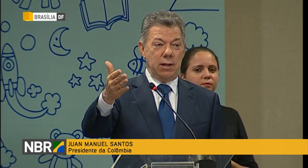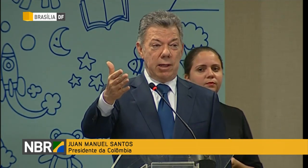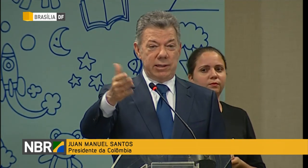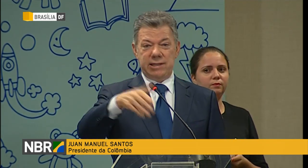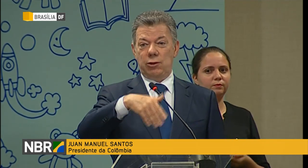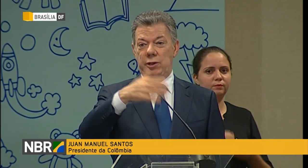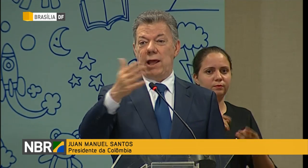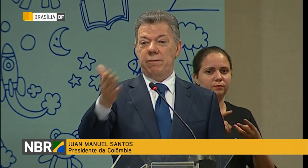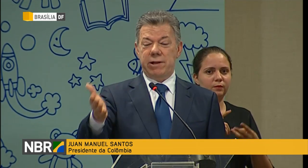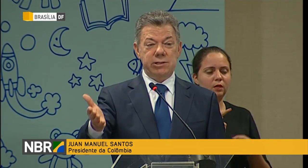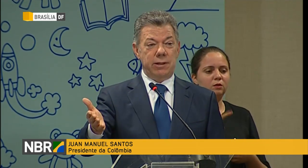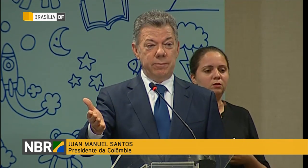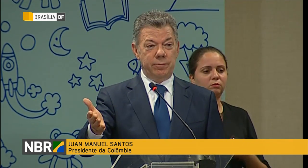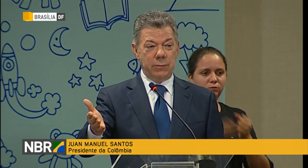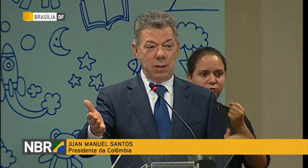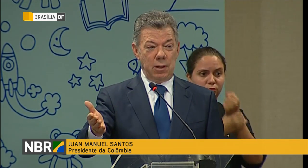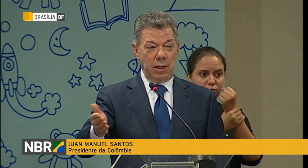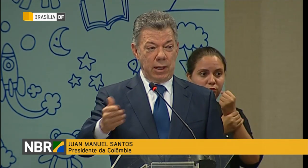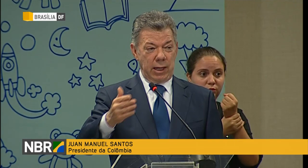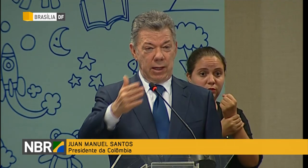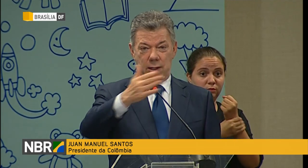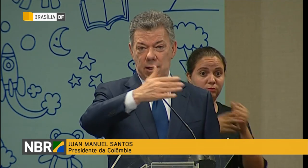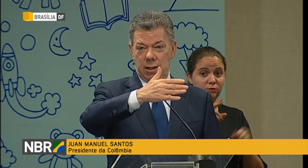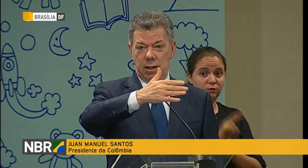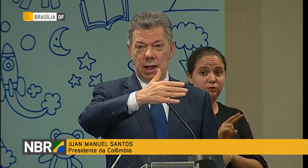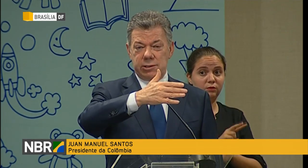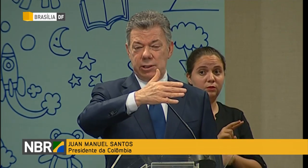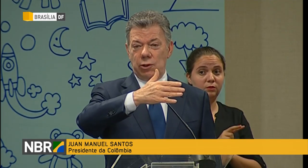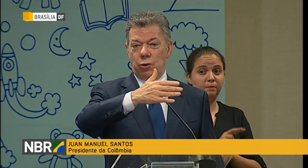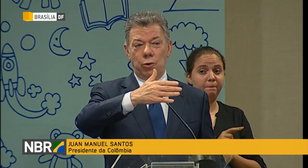digamos, investimento do nosso orçamento nacional.